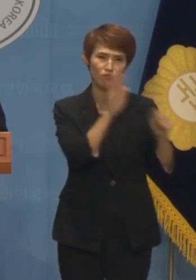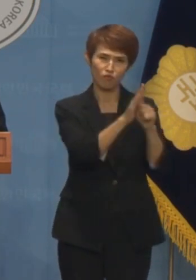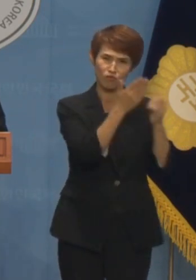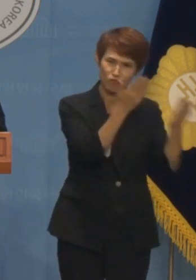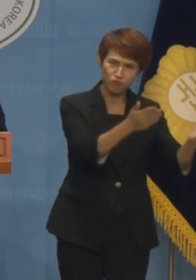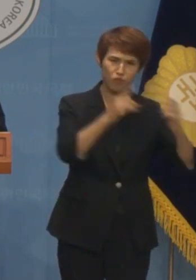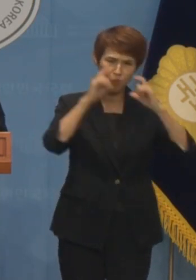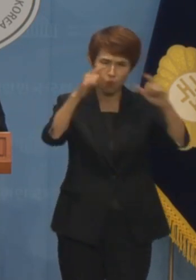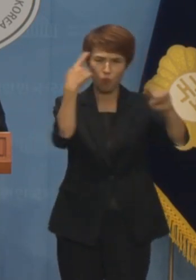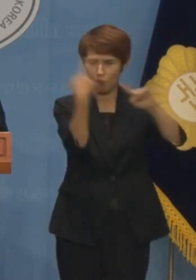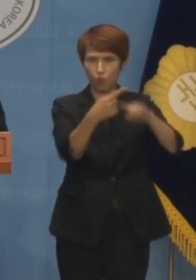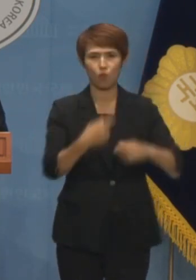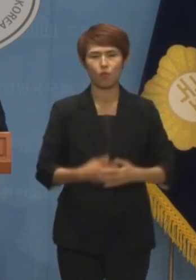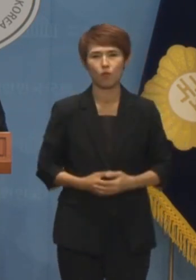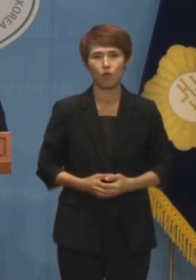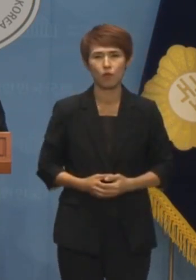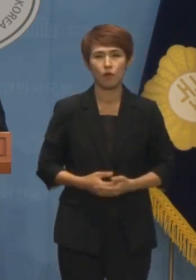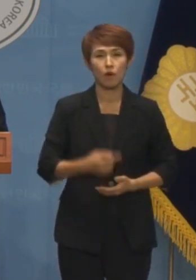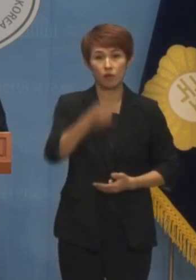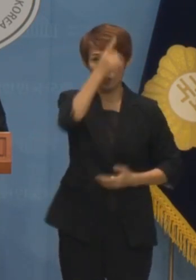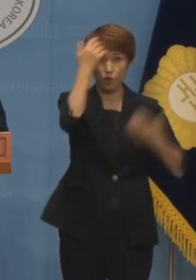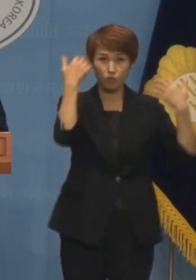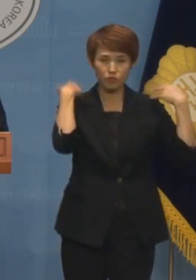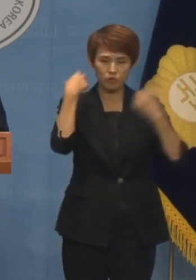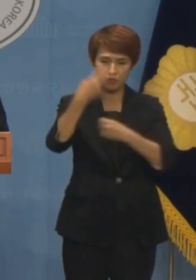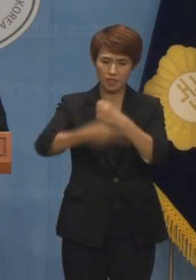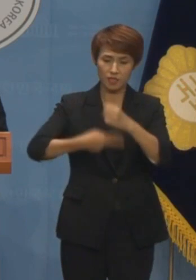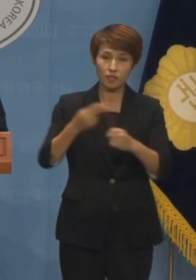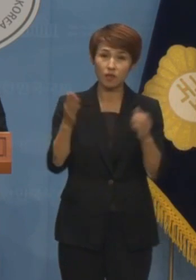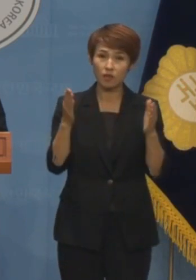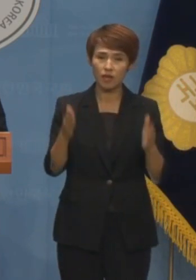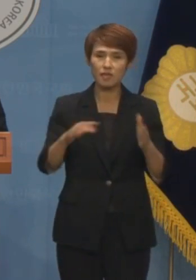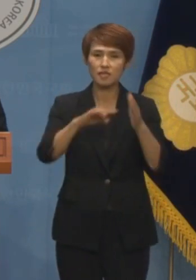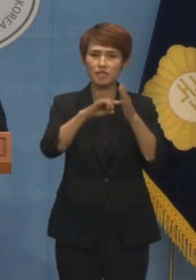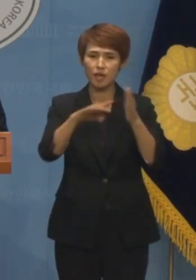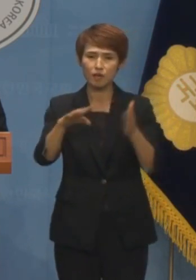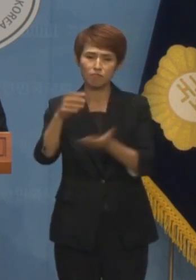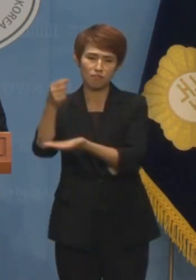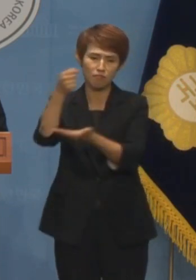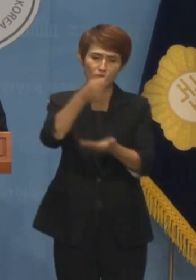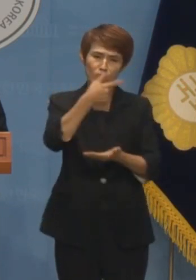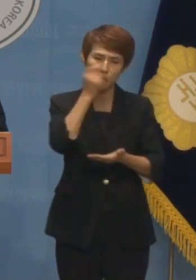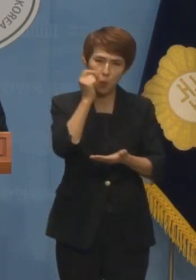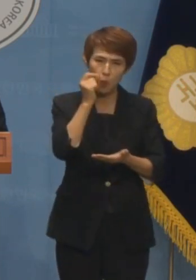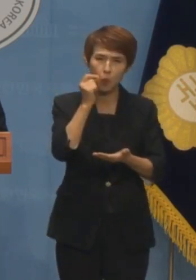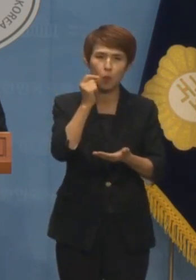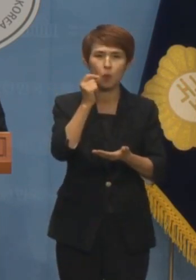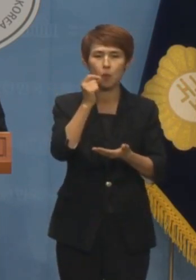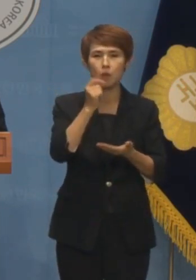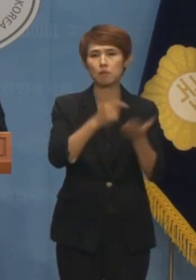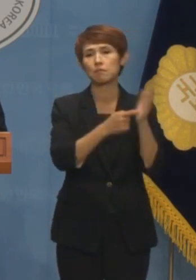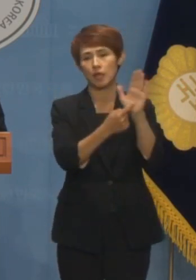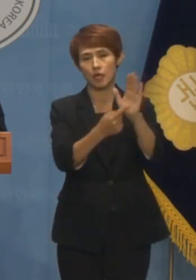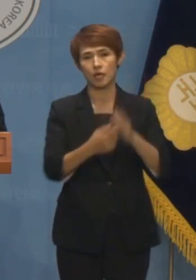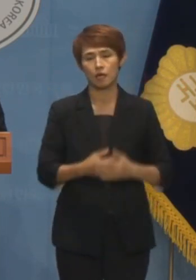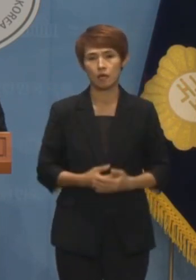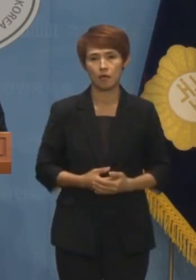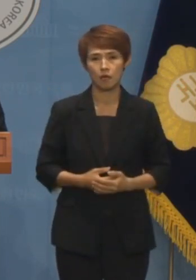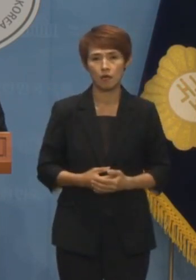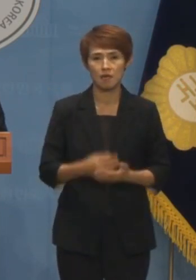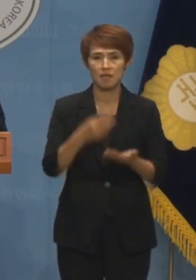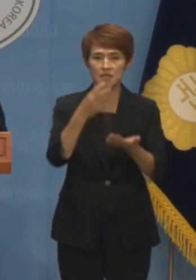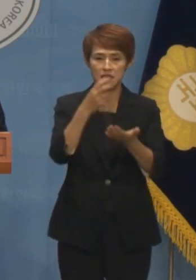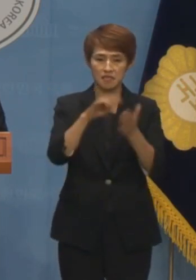선언입니다. 정부는 올해 2년 연속 세수 결손 조기 경보를 발령했습니다. 그러면서